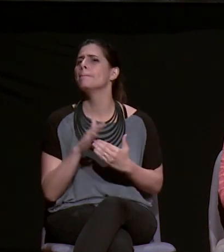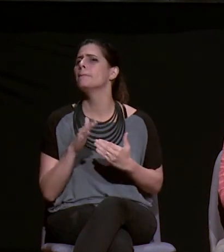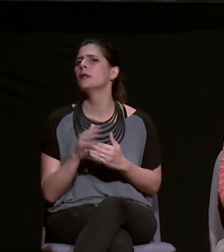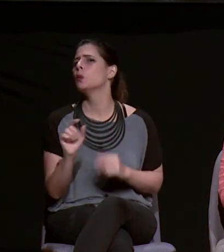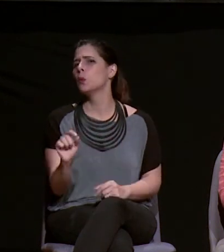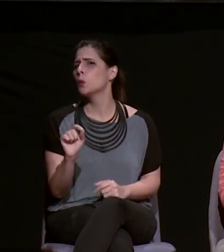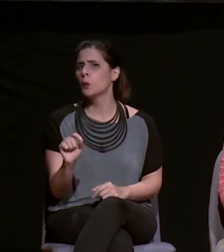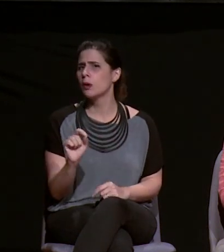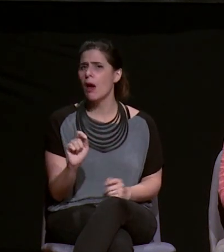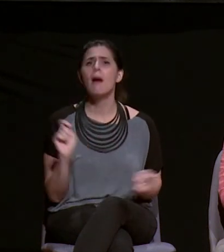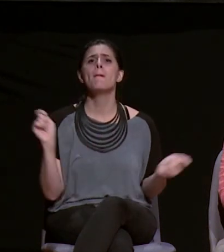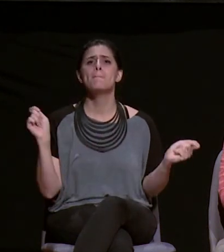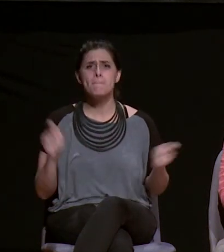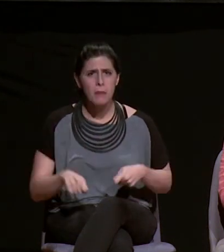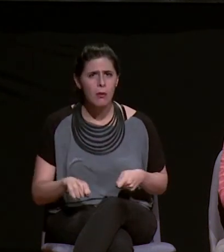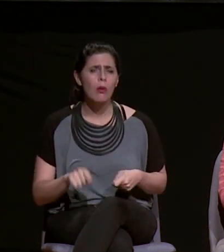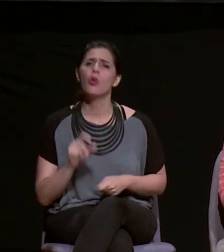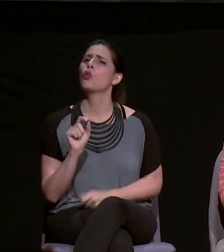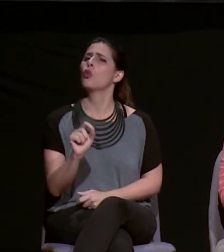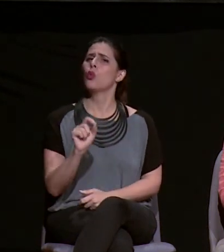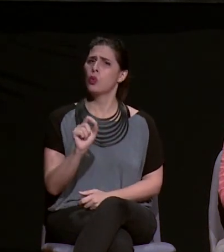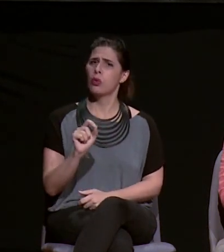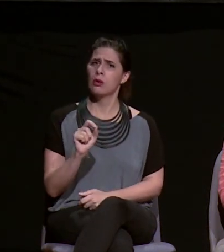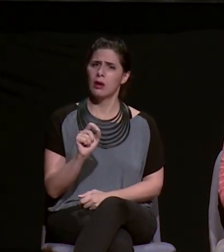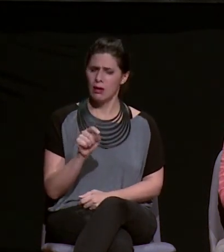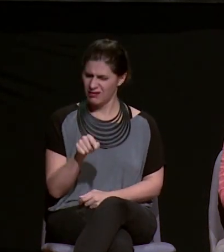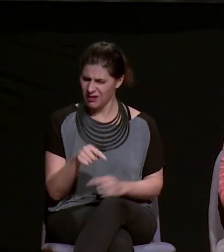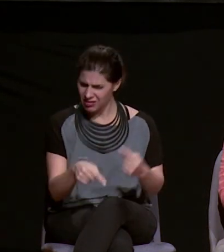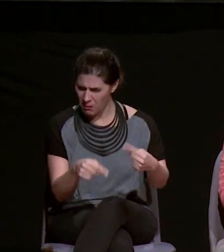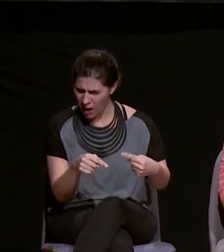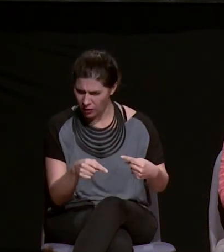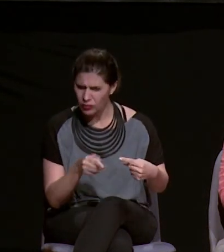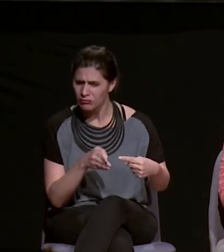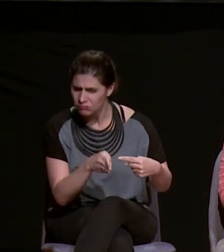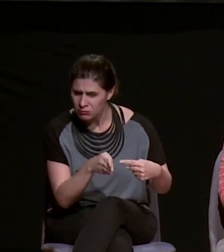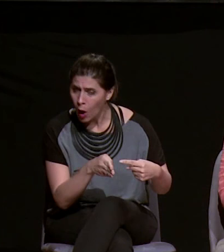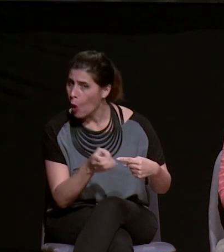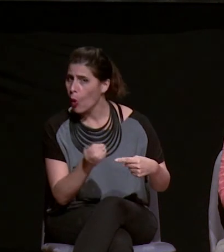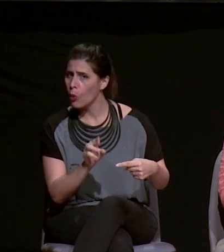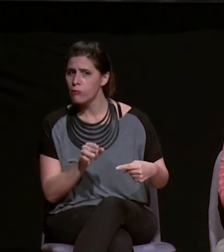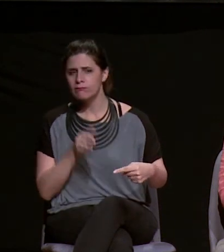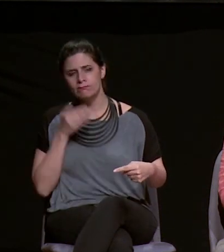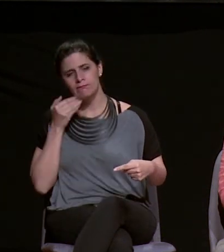potenciais e tudo mais, aprender os debates em que você pode entrar, os que você deve ouvir.